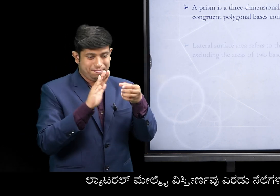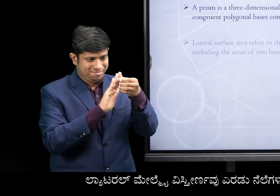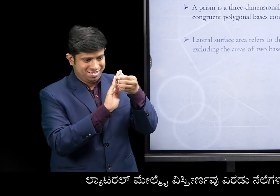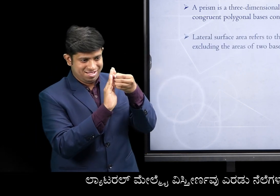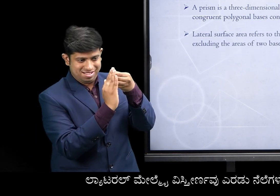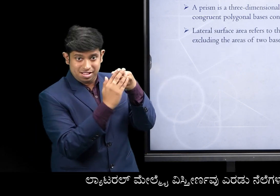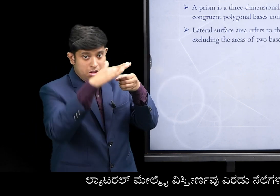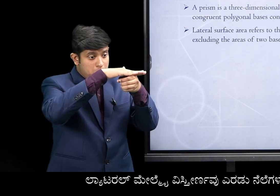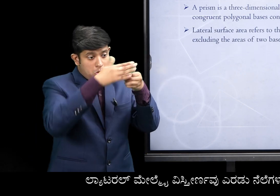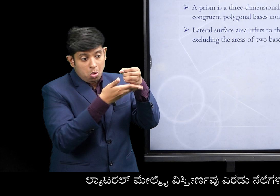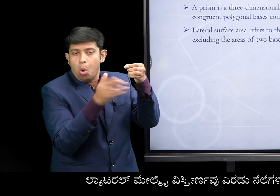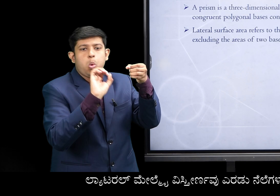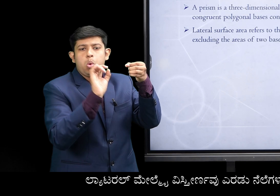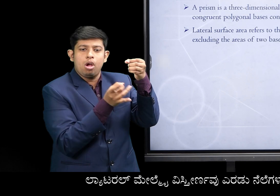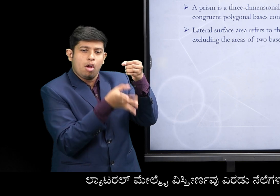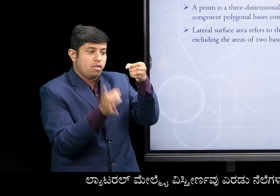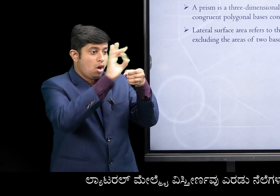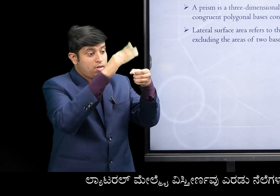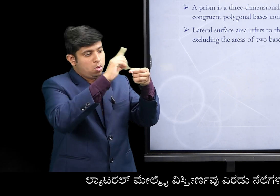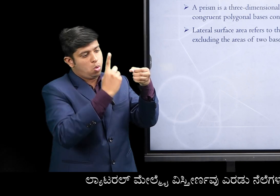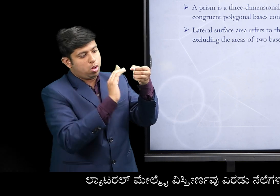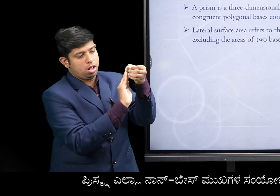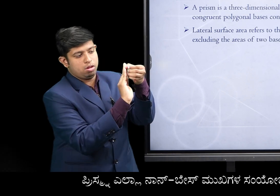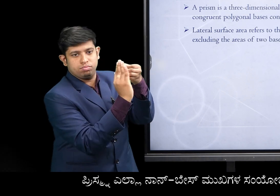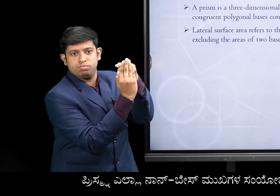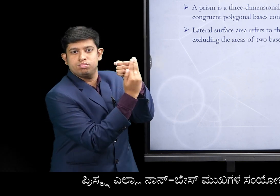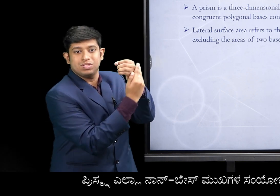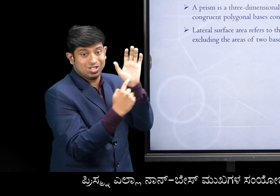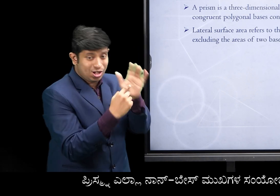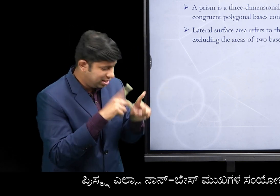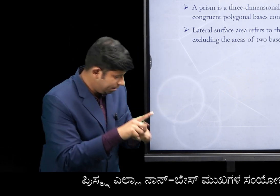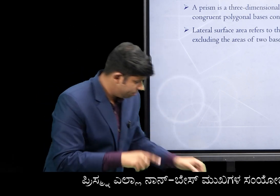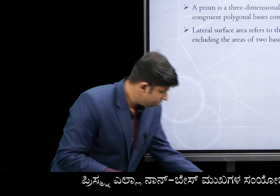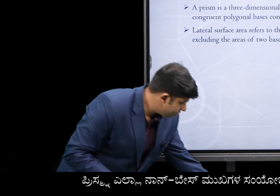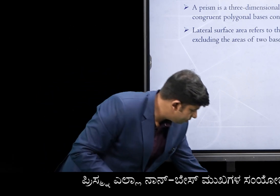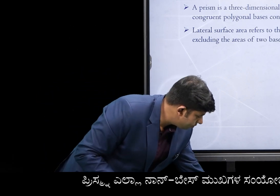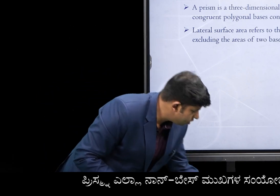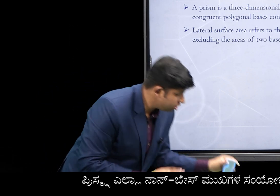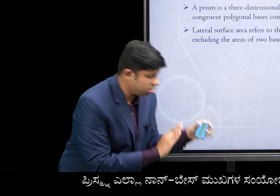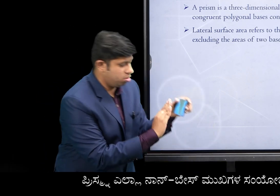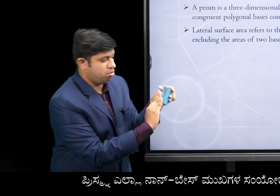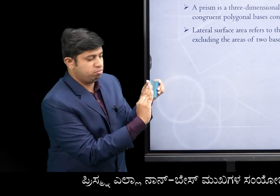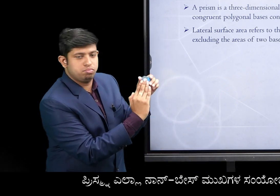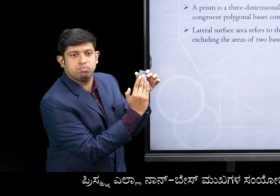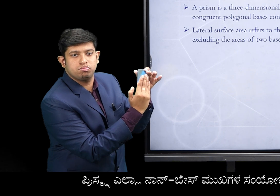ಲ್ಯಾಟರಲ್ ಮೇಲ್ಮೈ ವಿಸ್ತೀರ್ಣವು 2 ನೆಲೆಗಳ ಪ್ರದೇಶಗಳನ್ನ ಹೊರತುಪಡಿಸಿ ಪ್ರಿಸಮ್‌ನ ಎಲ್ಲಾ ನಾನ್ ಬೇಸ್ ಮುಖಗಳ ಸಂಯೋಜಿತ ಪ್ರದೇಶವನ್ನ ಸೂಚಿಸುತ್ತೆ.